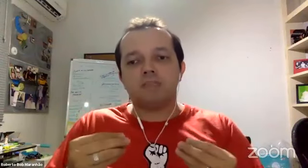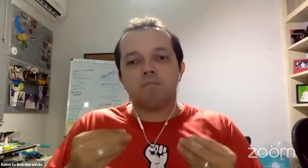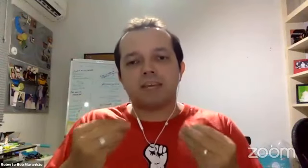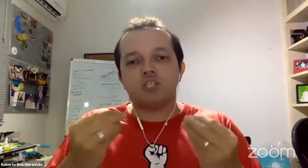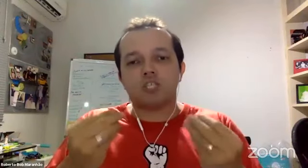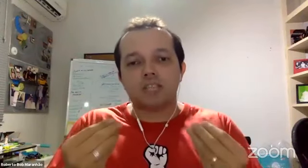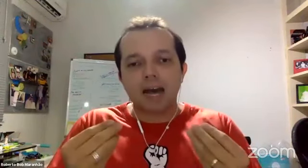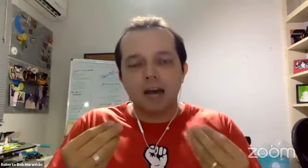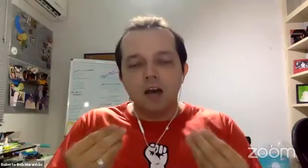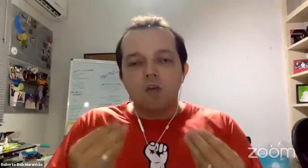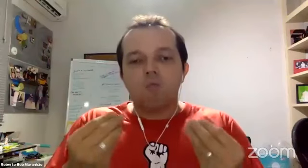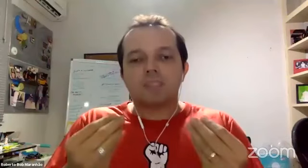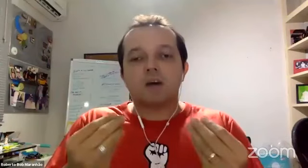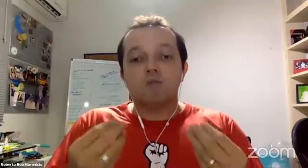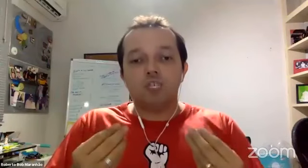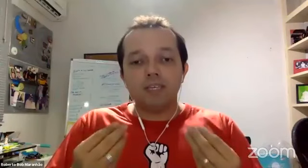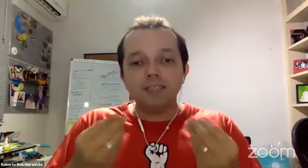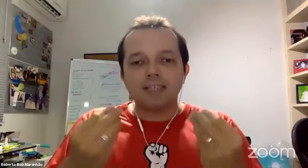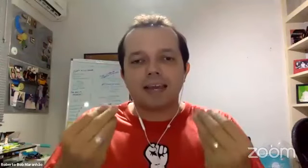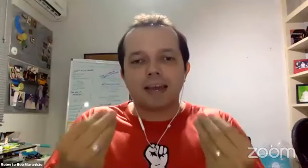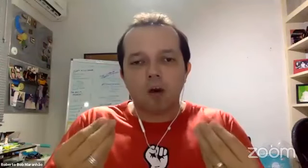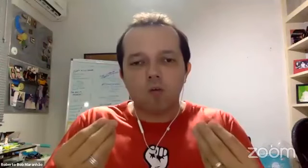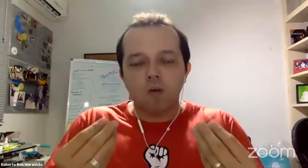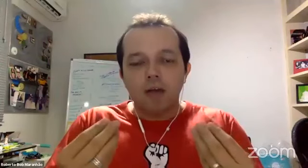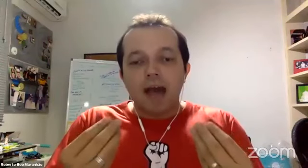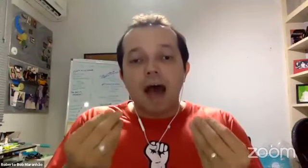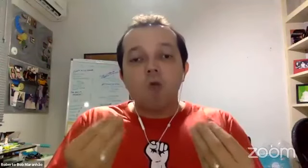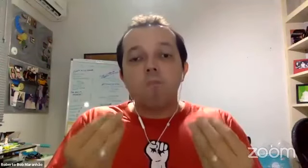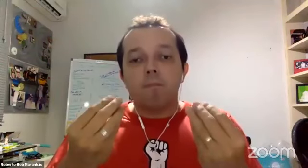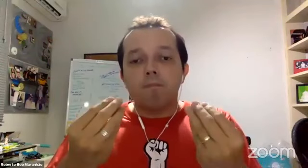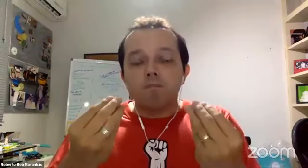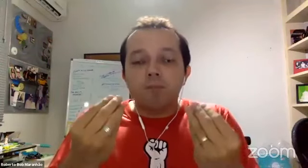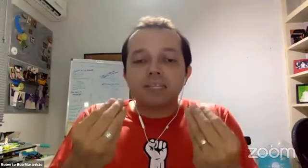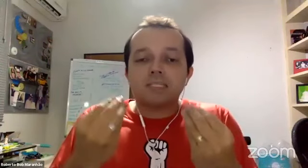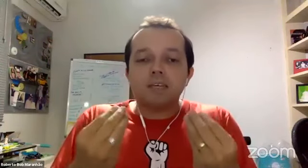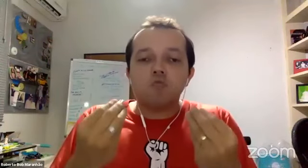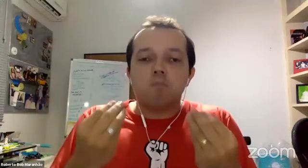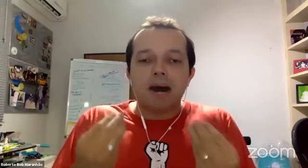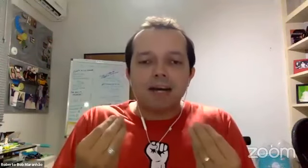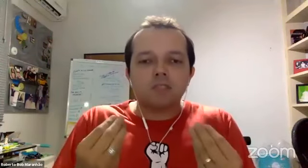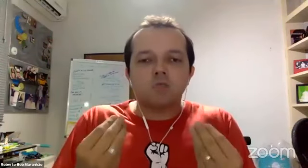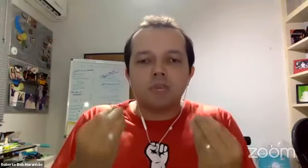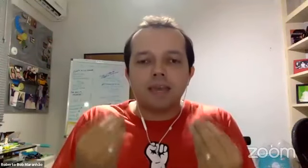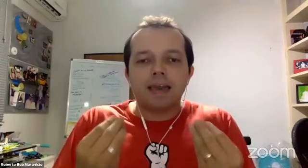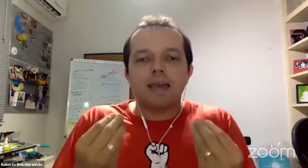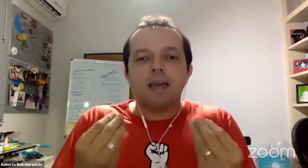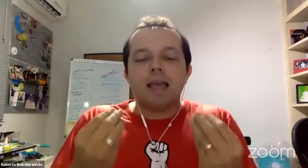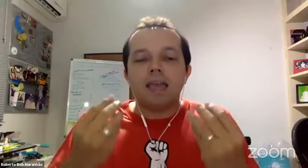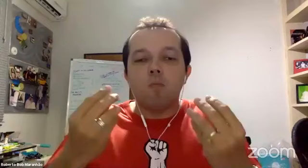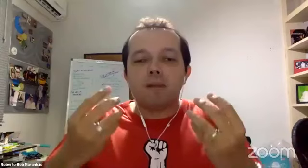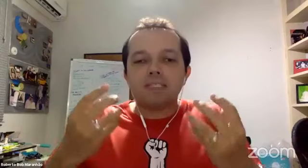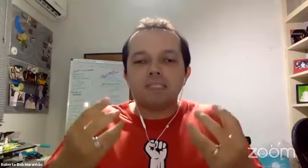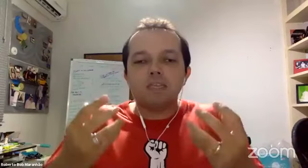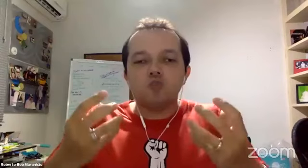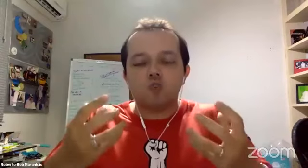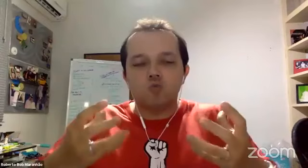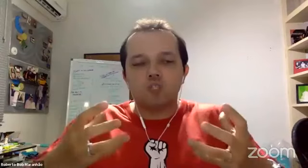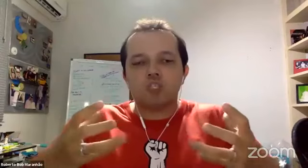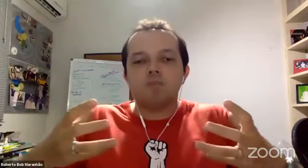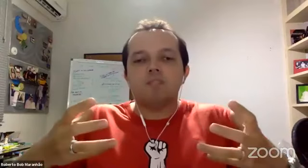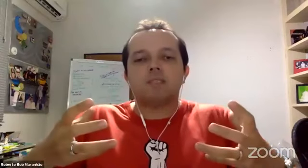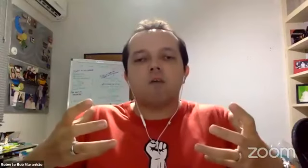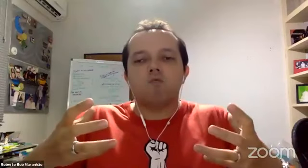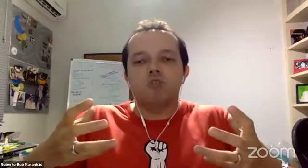em se prestar uma saúde integral, há um preceito básico que eu preciso